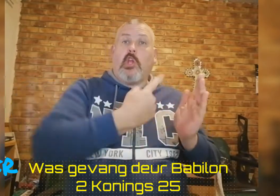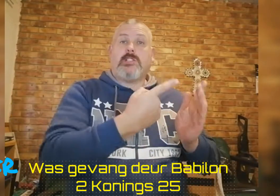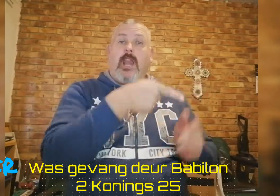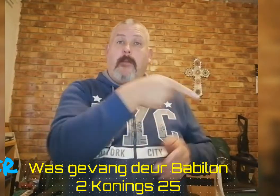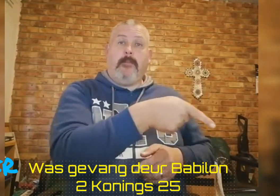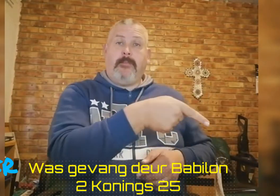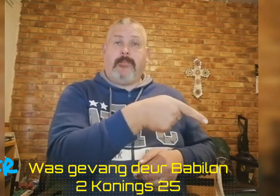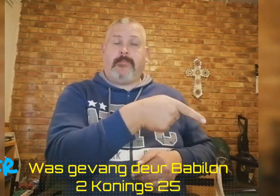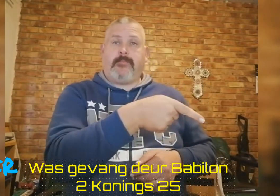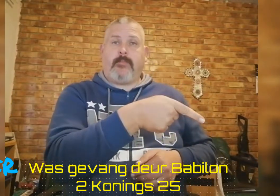Jerusalem,